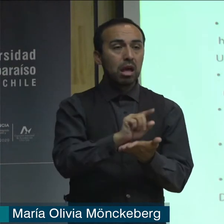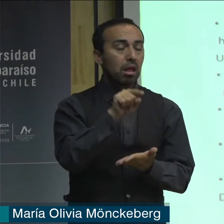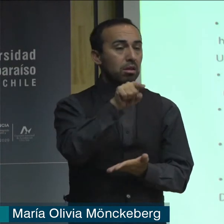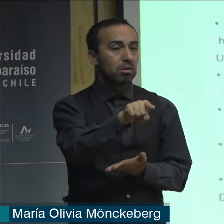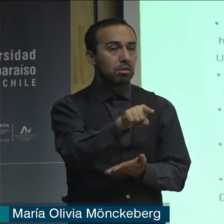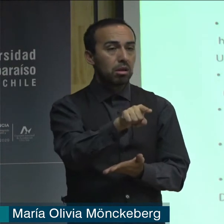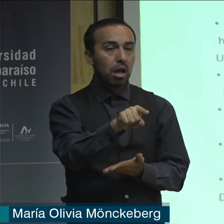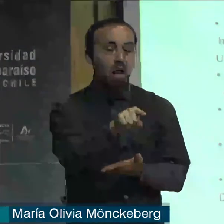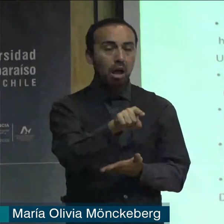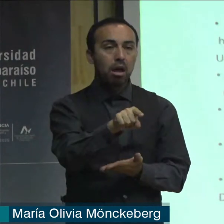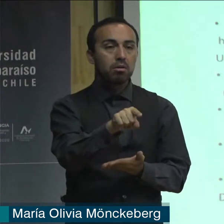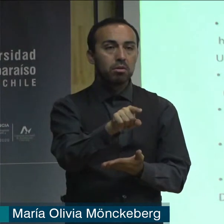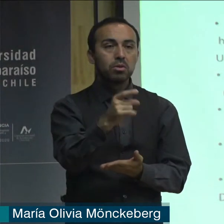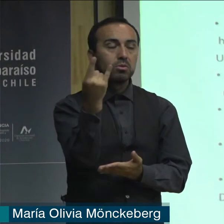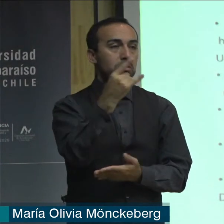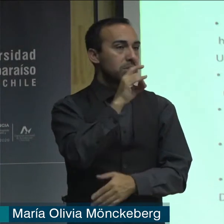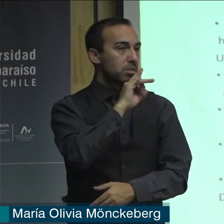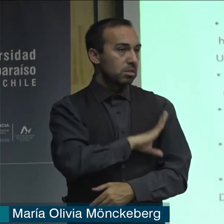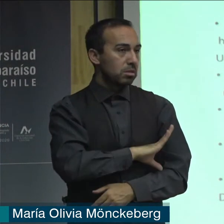Chile